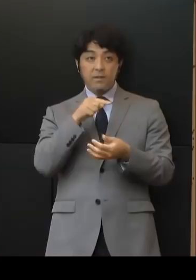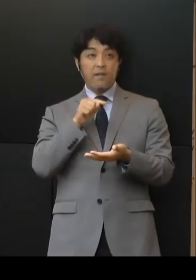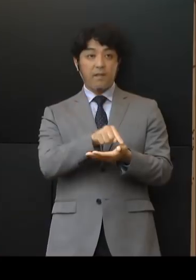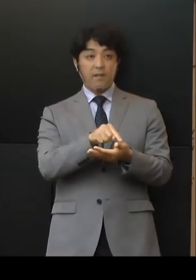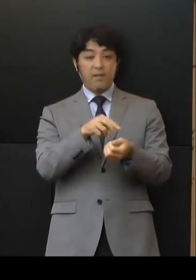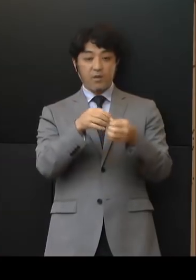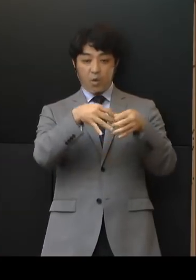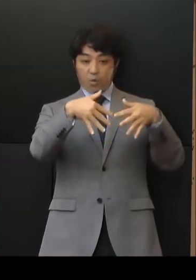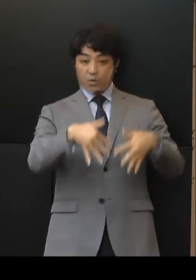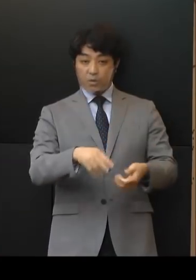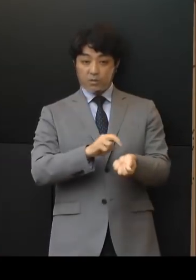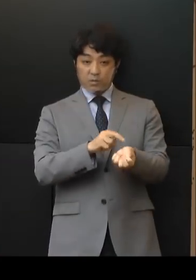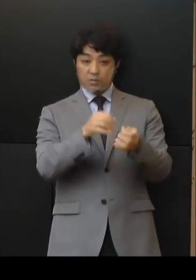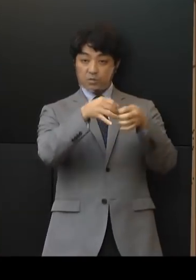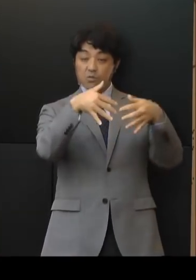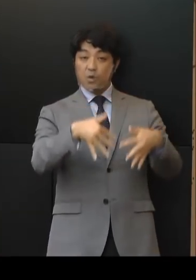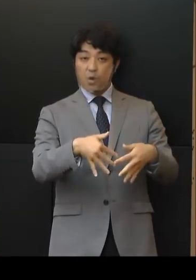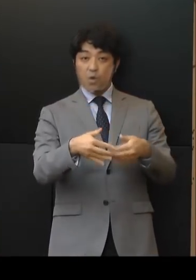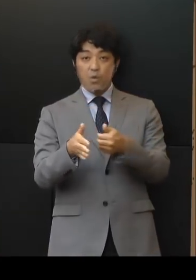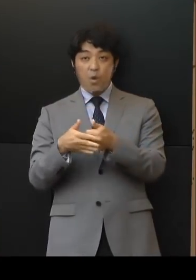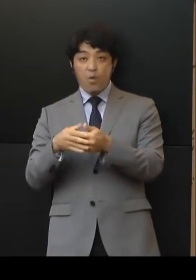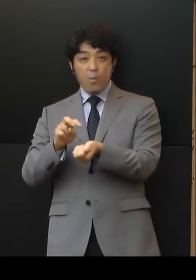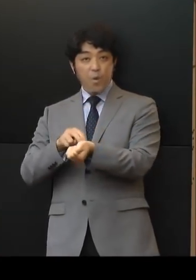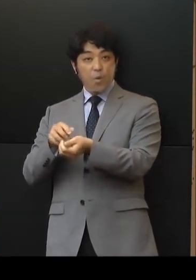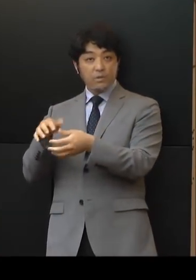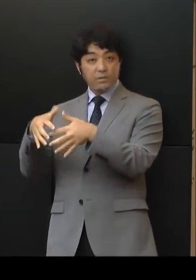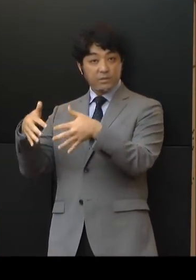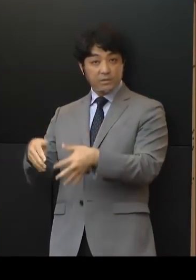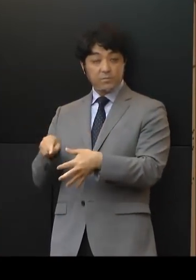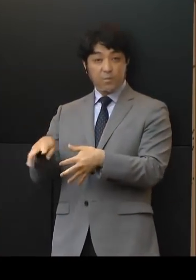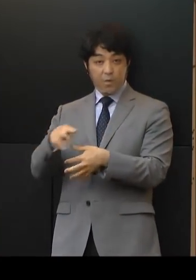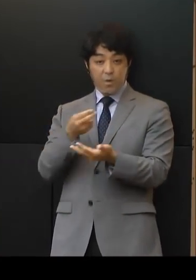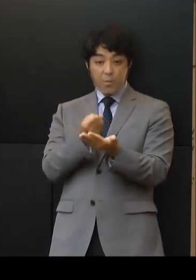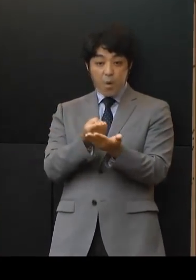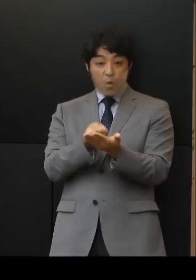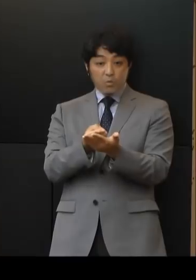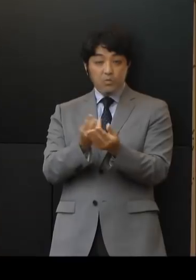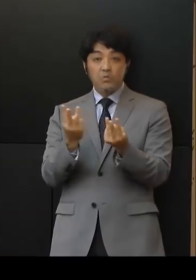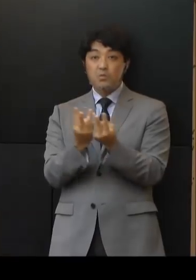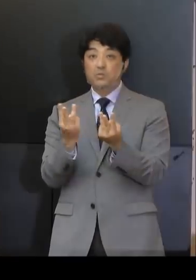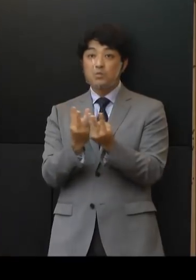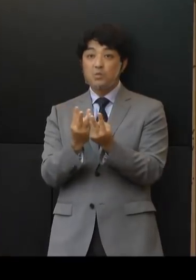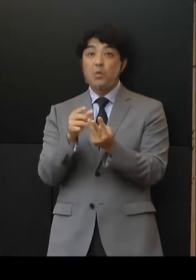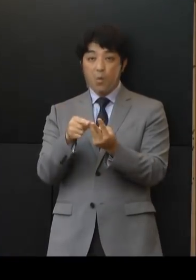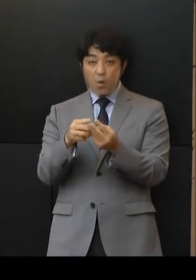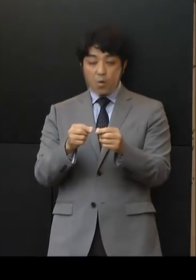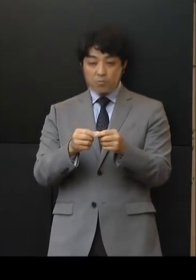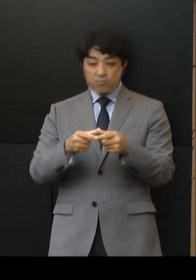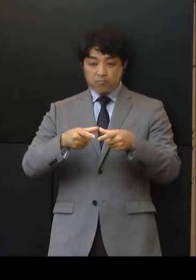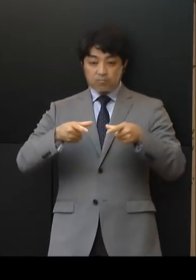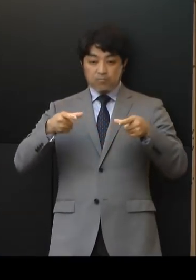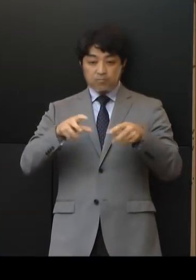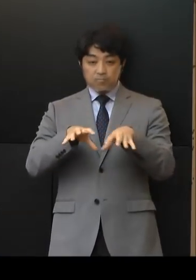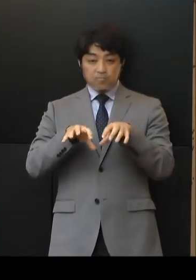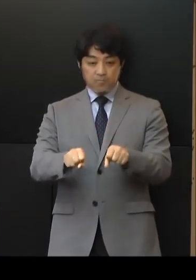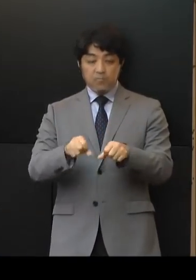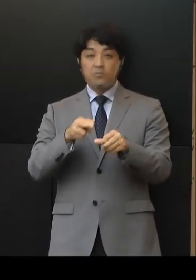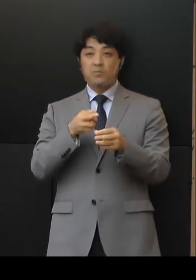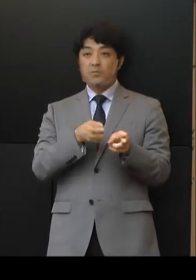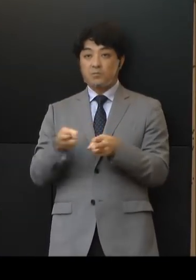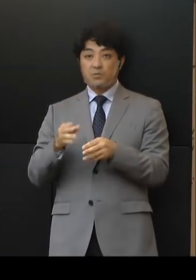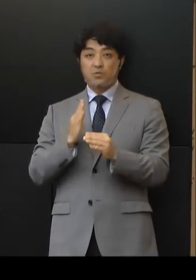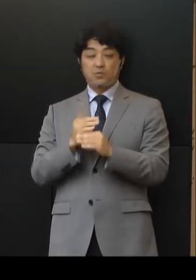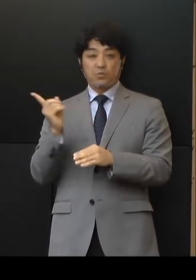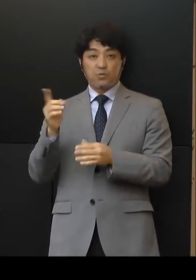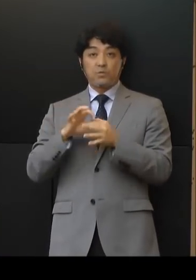関および協力病院等において病床数を着実に確保するとともに、県対